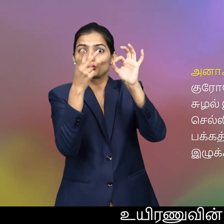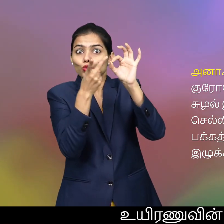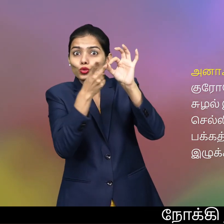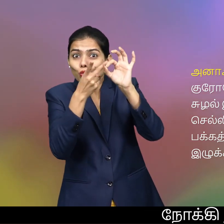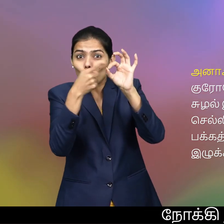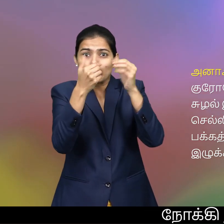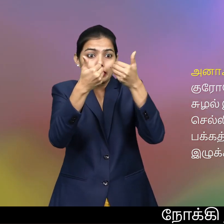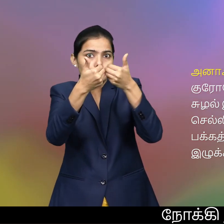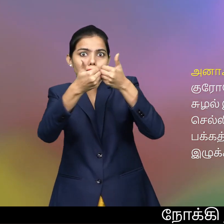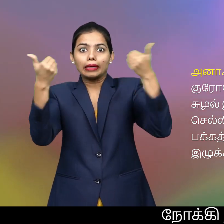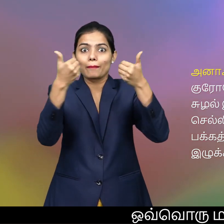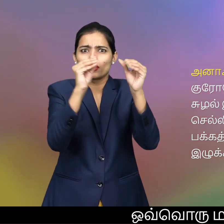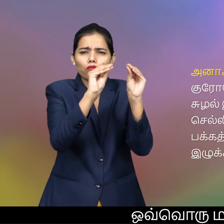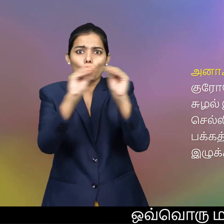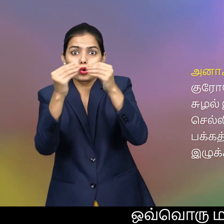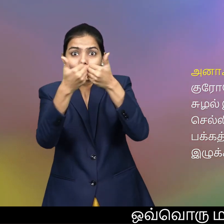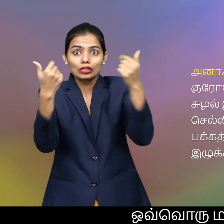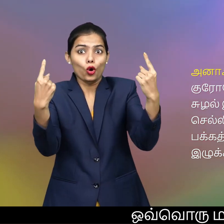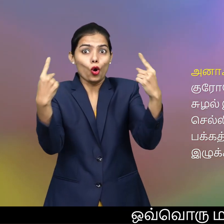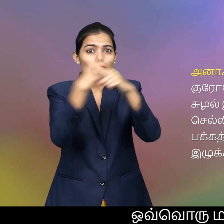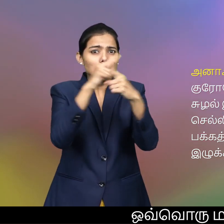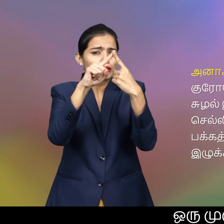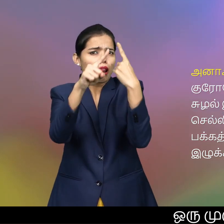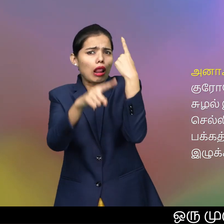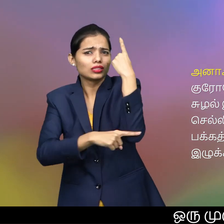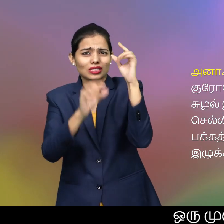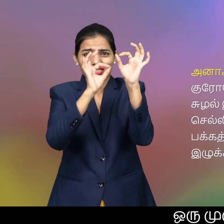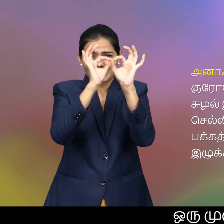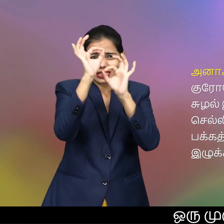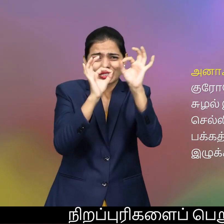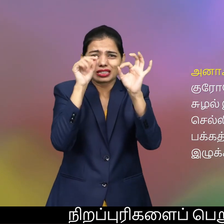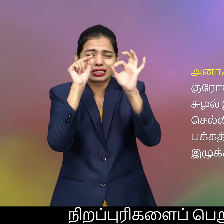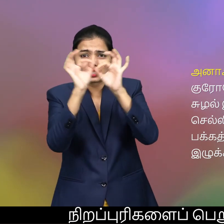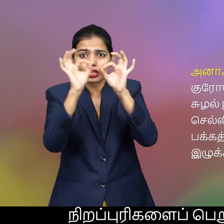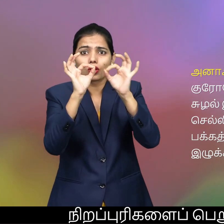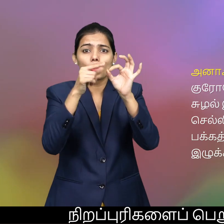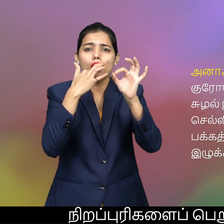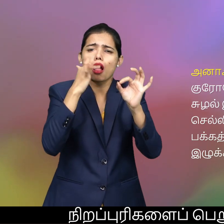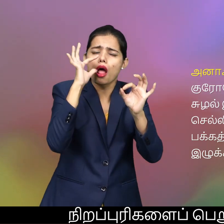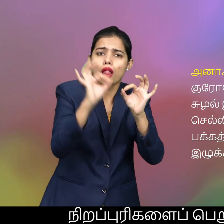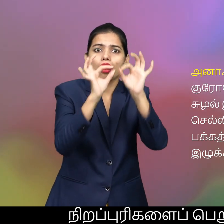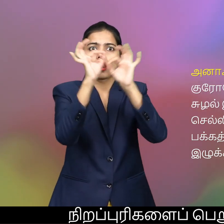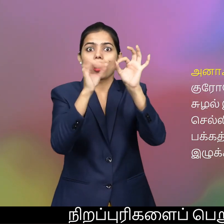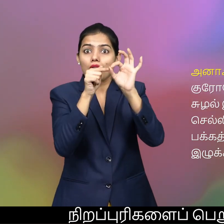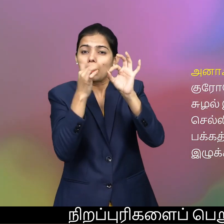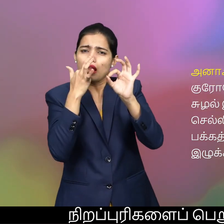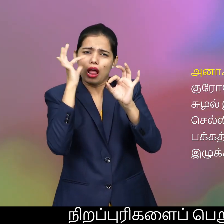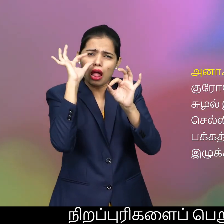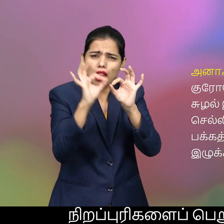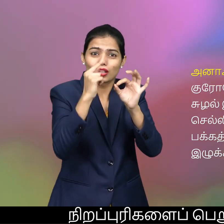நோக்கி நகர்கின்றன. ஒவ்வொரு மகள் உயிரணுவும் ஒரு முழுமையான நிறைப்புரிகளை பெறுவதை உறுதி செய்கின்றன.